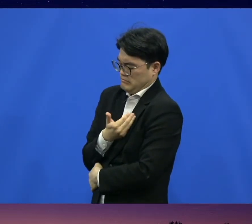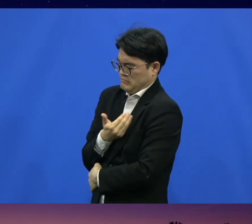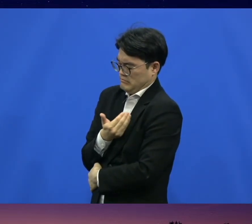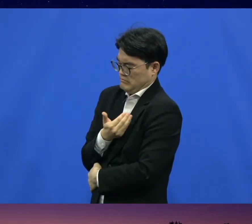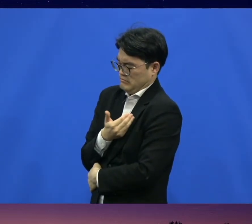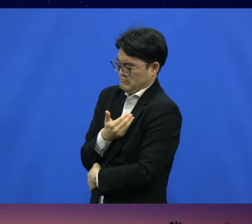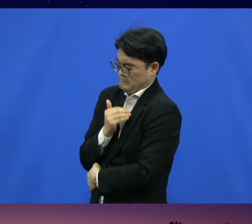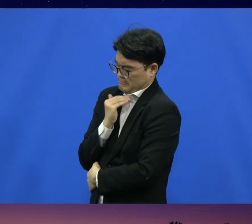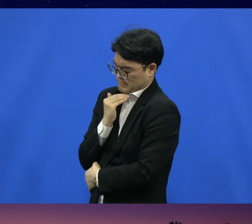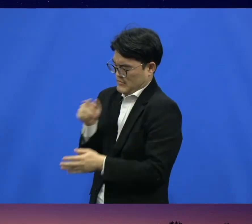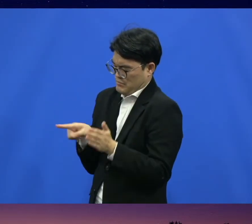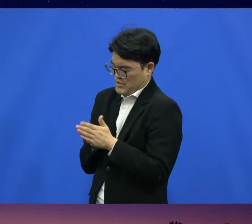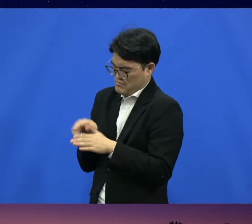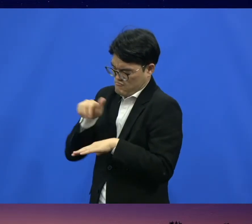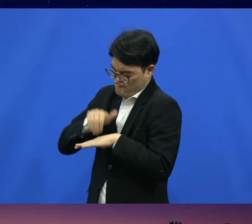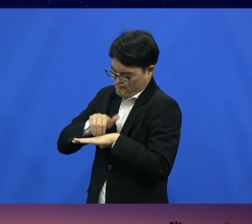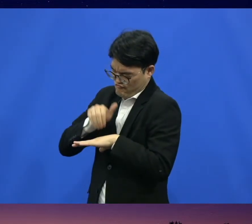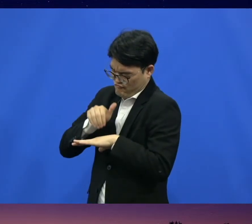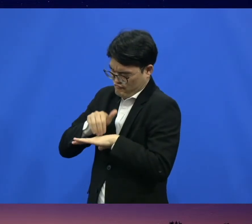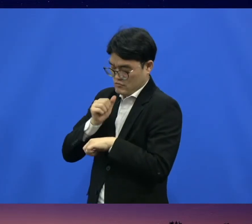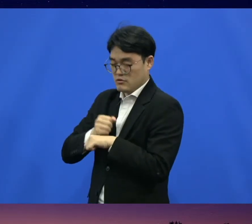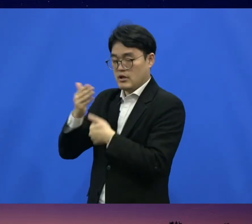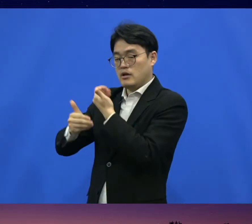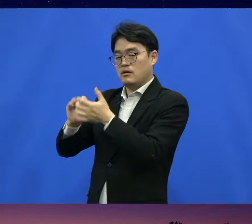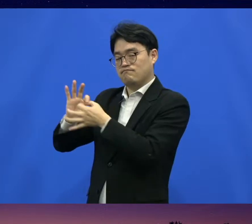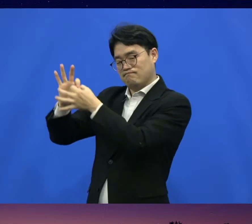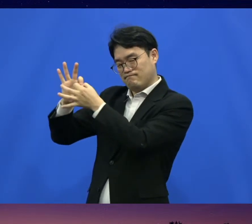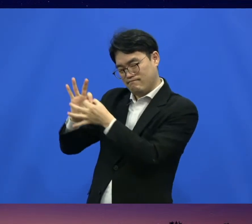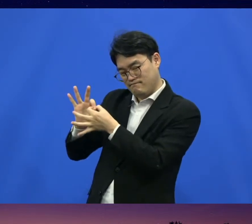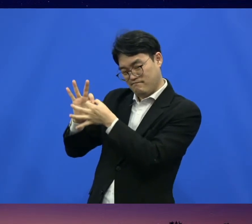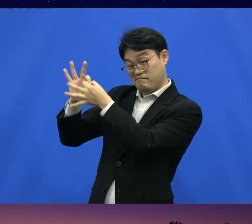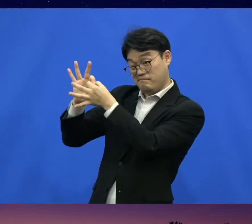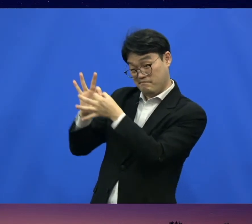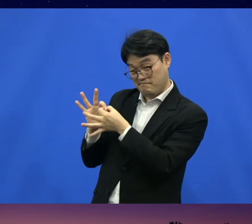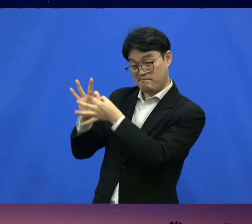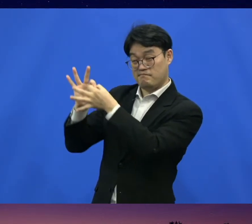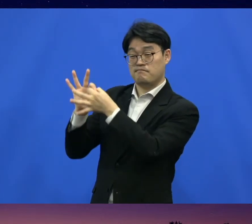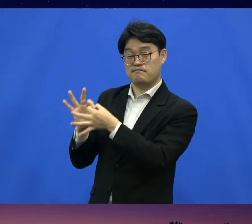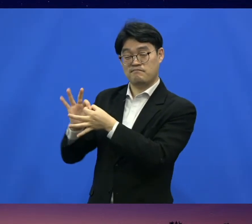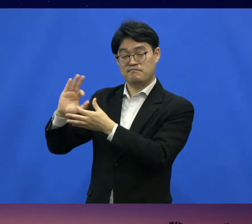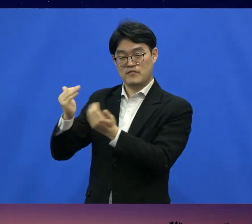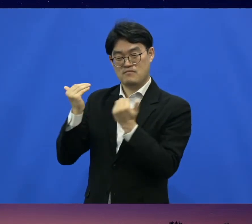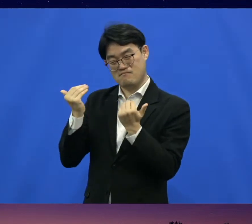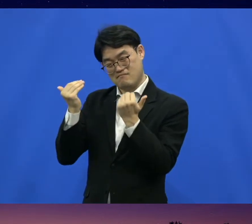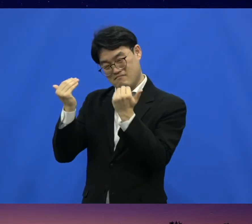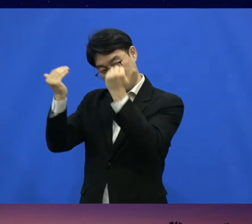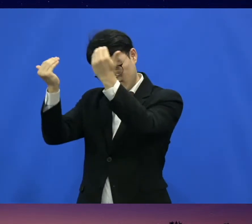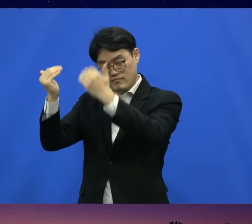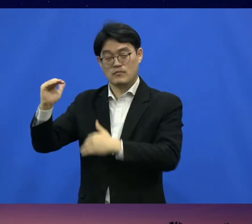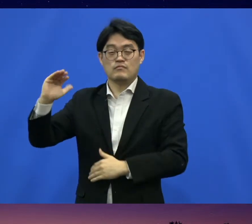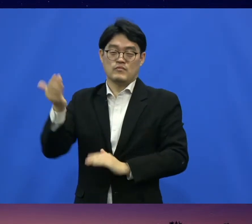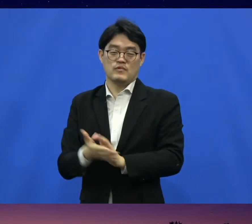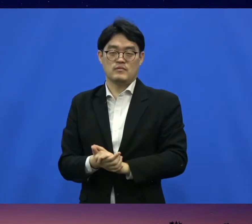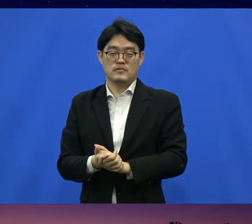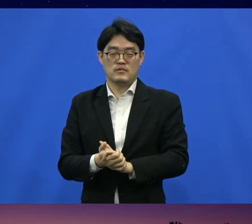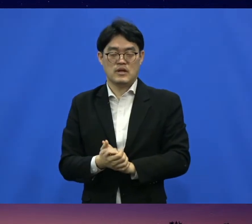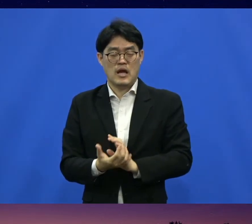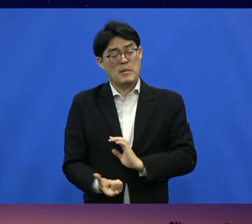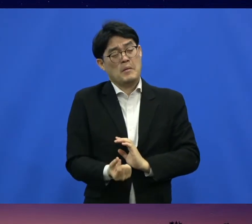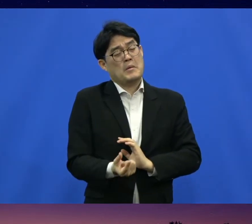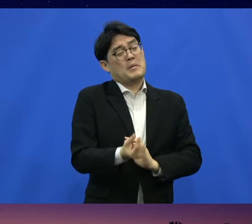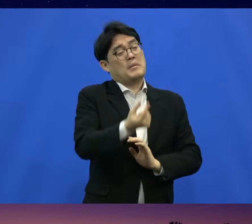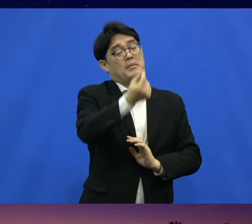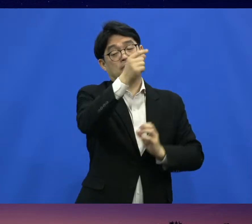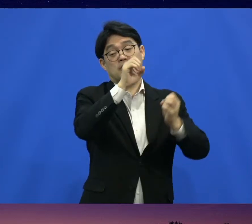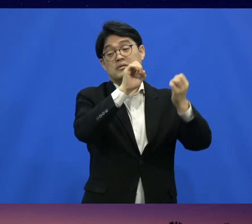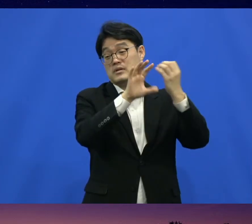더 깊어지게 하는 거예요. 그 기다림을 통하여 성숙해지는 거예요. 절대 빠른 응답은요 초신자 때